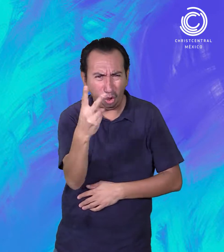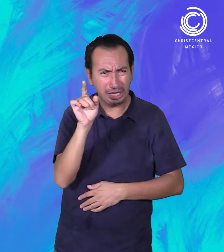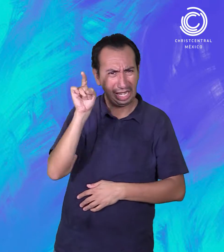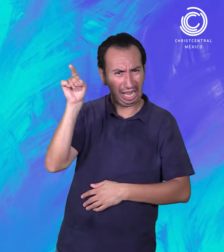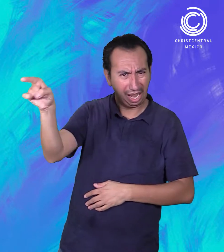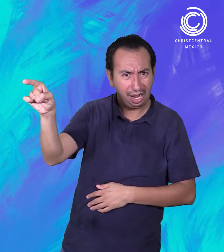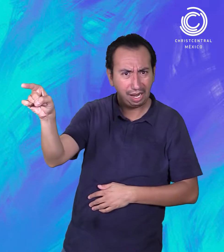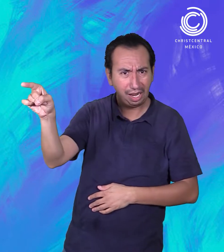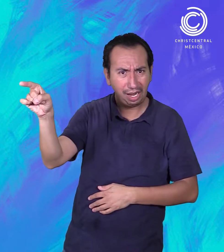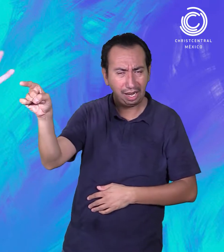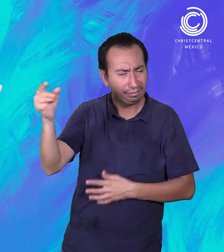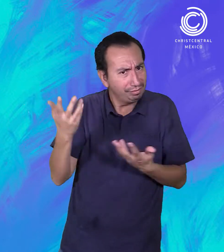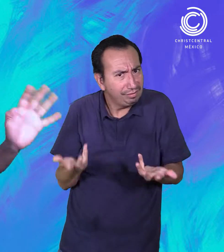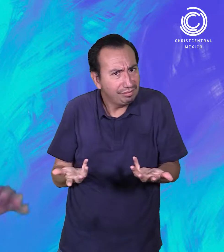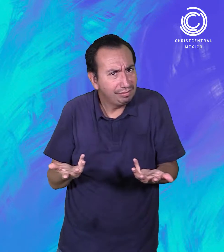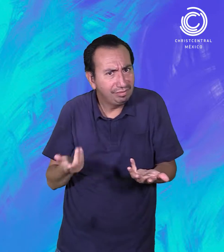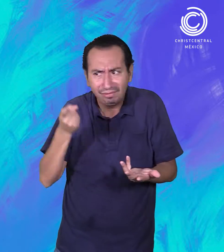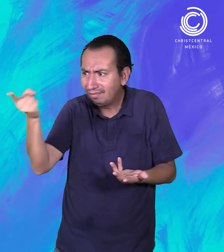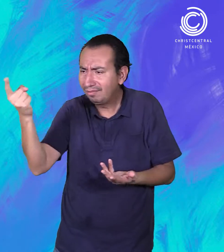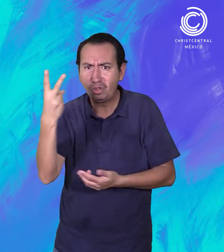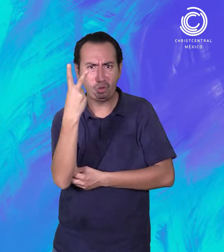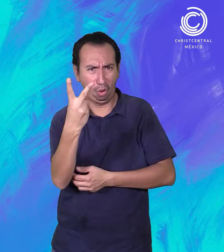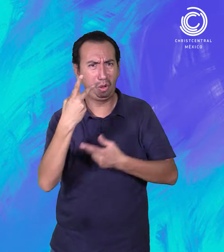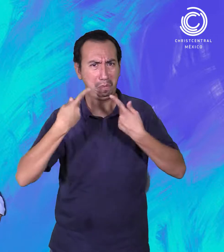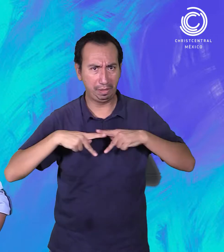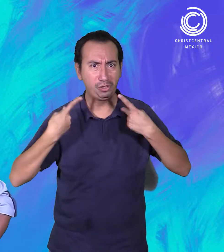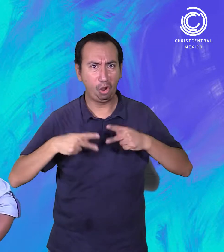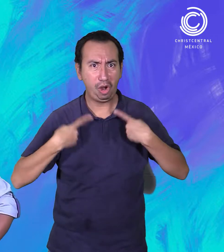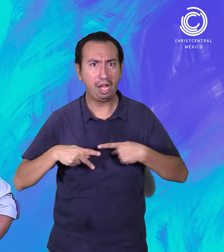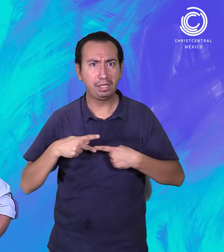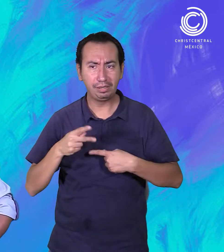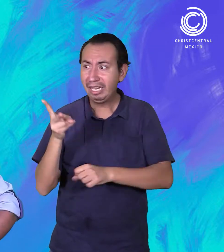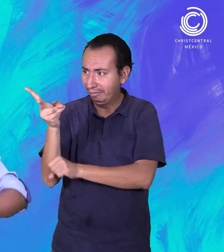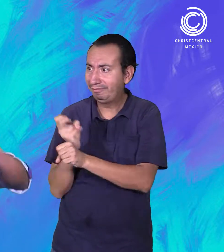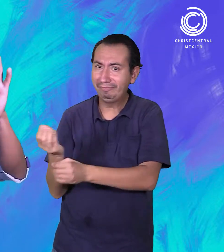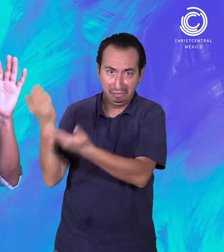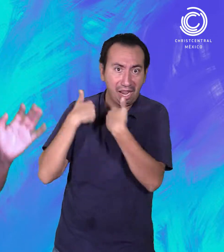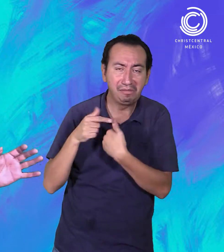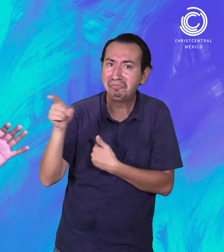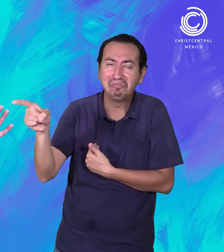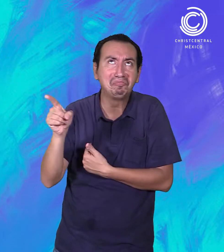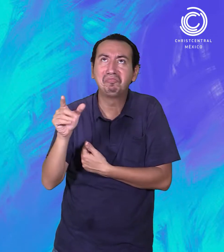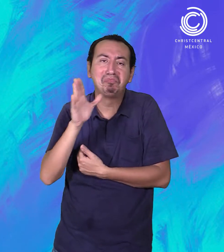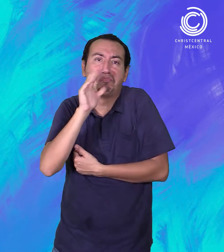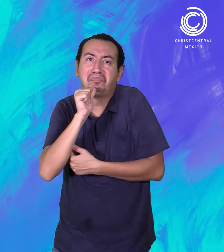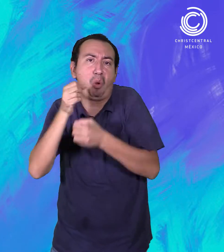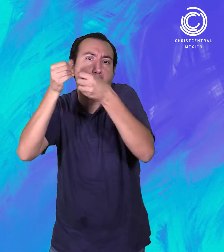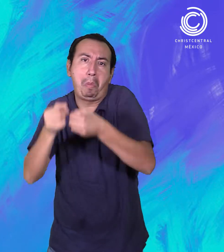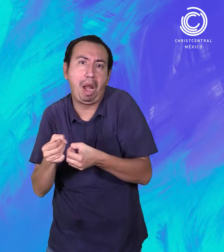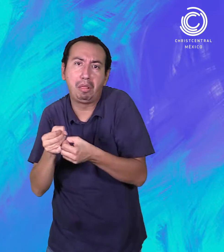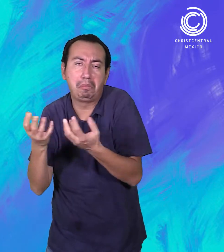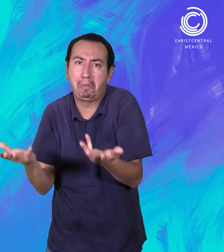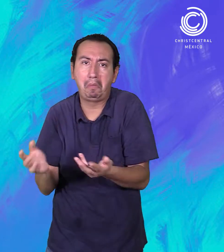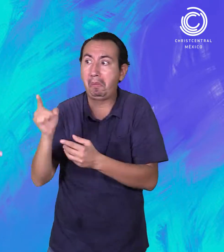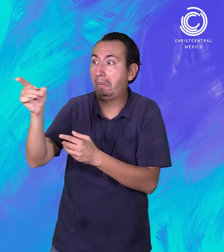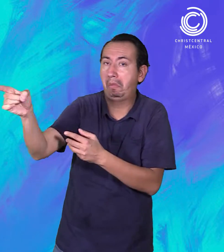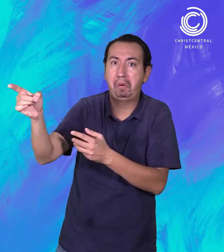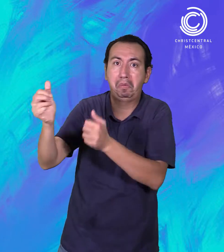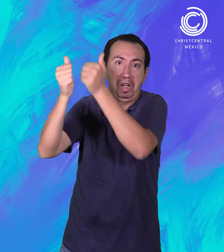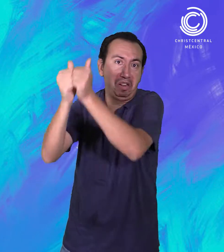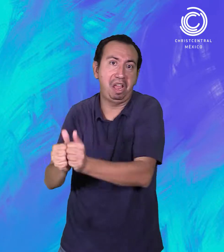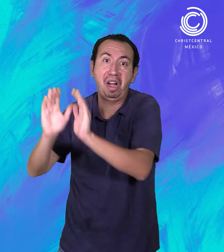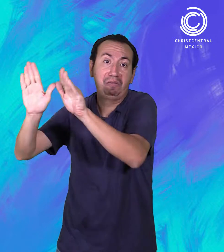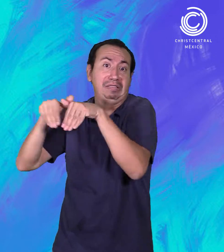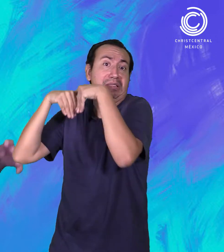están profetizando, pero ya, profetizaron y ya, pero 2 que habían sido invitados que por alguna razón no llegaron, dice que mientras estaban allá